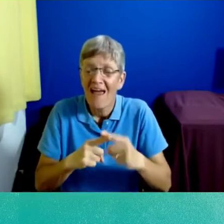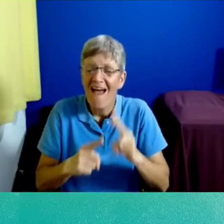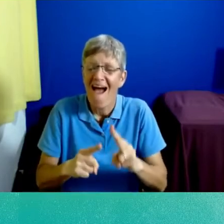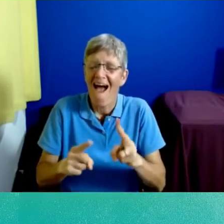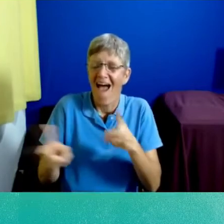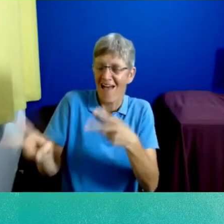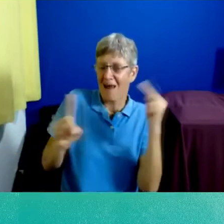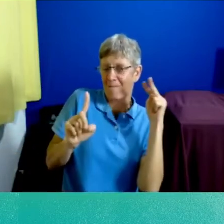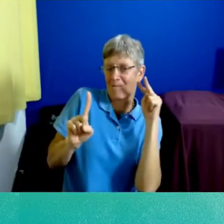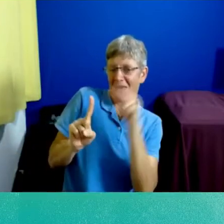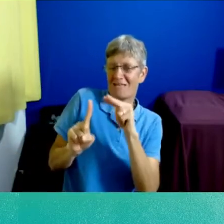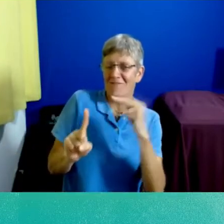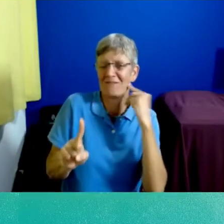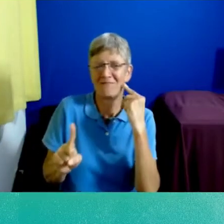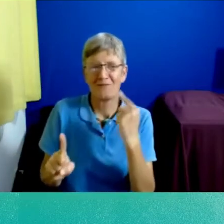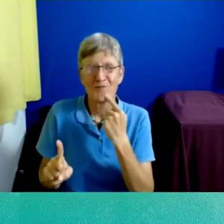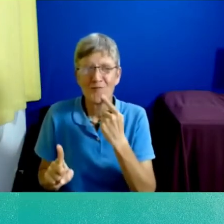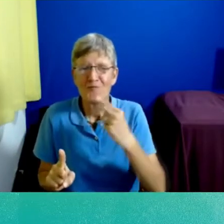Isso é muito importante.